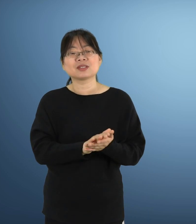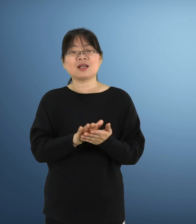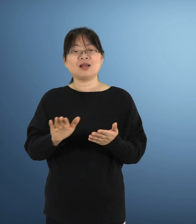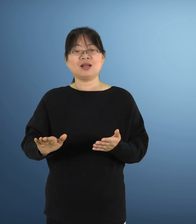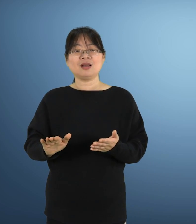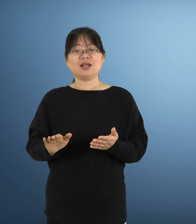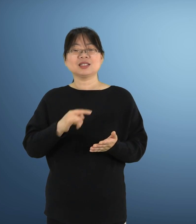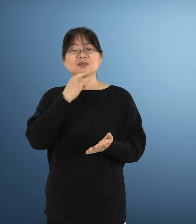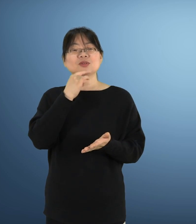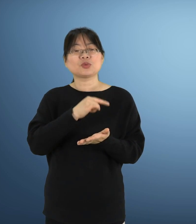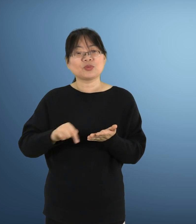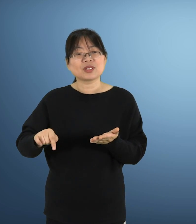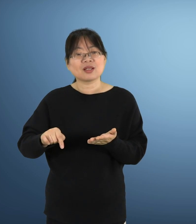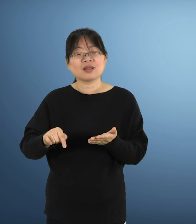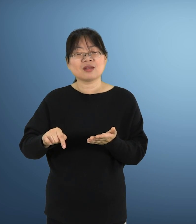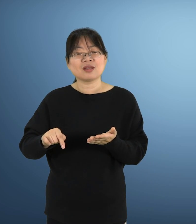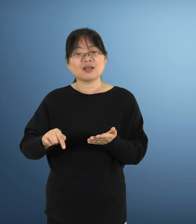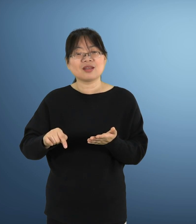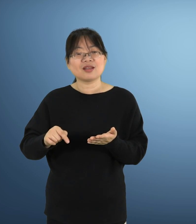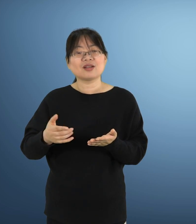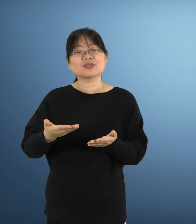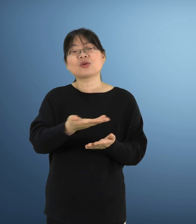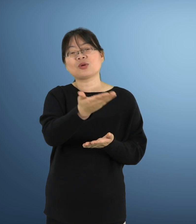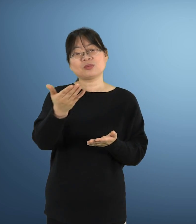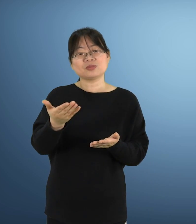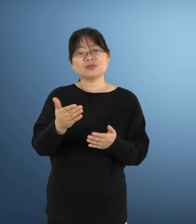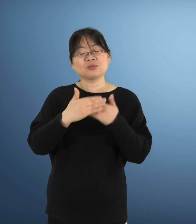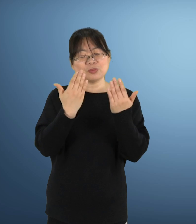그 손해를 감수하자고요.